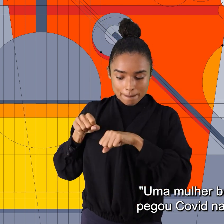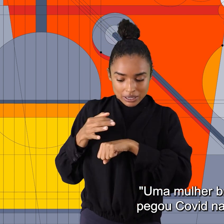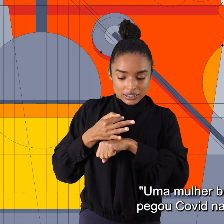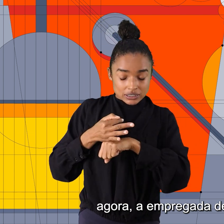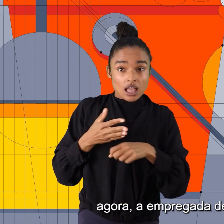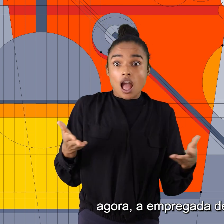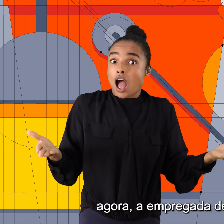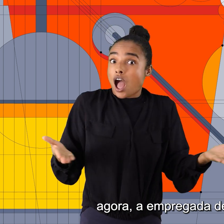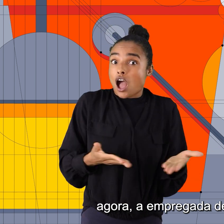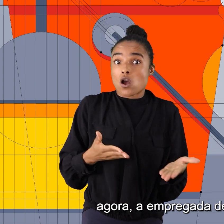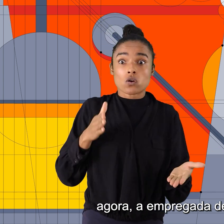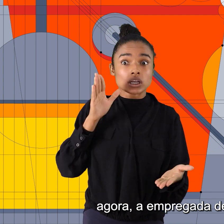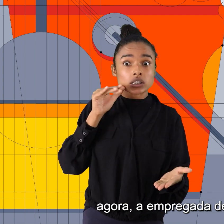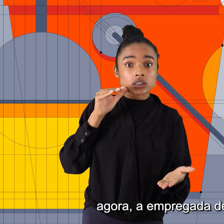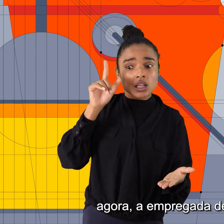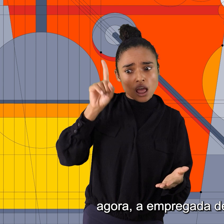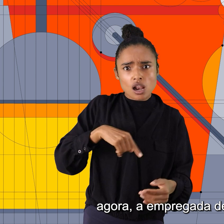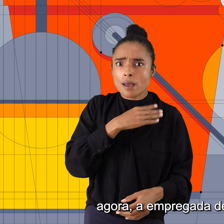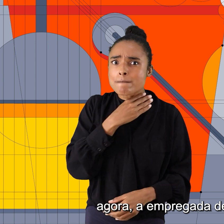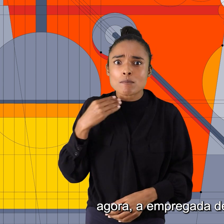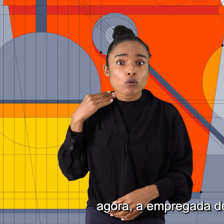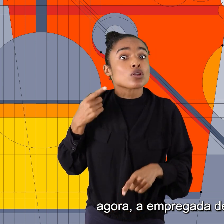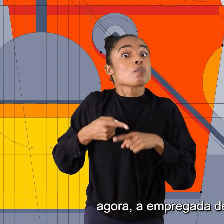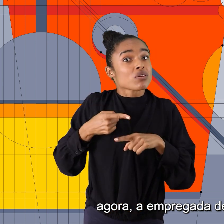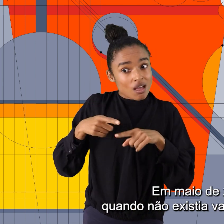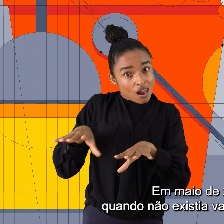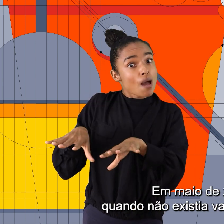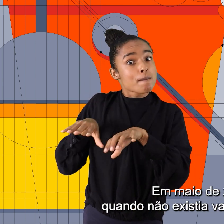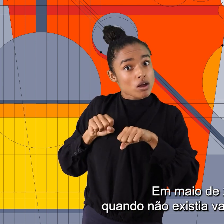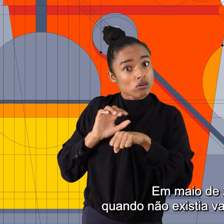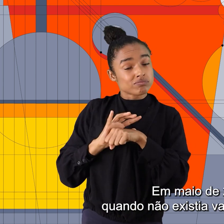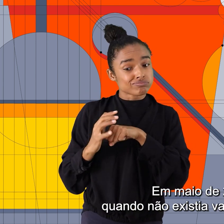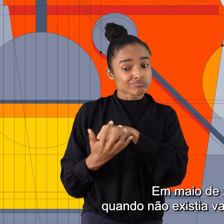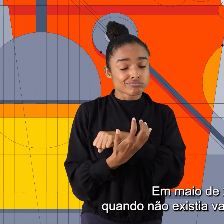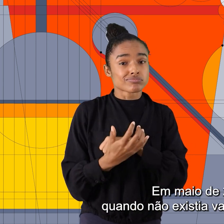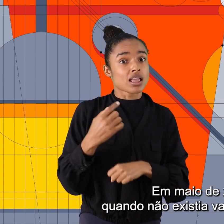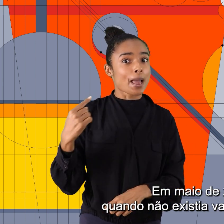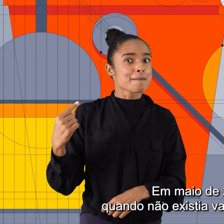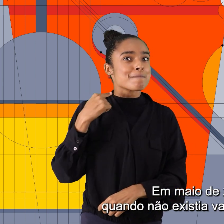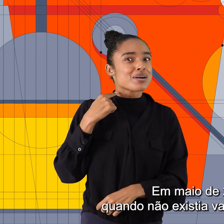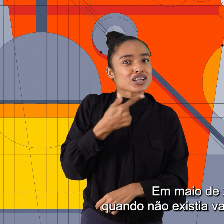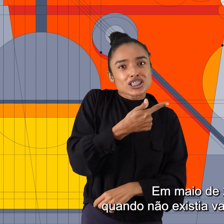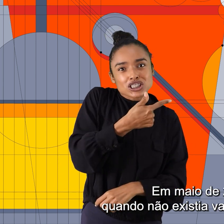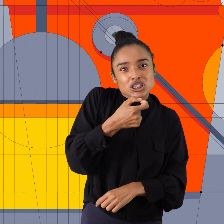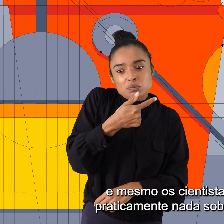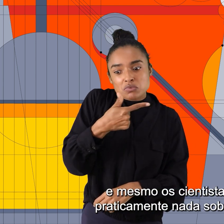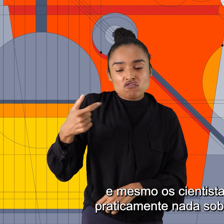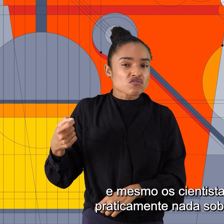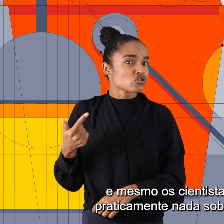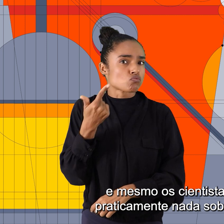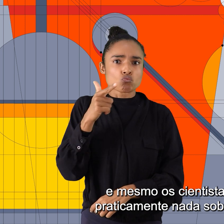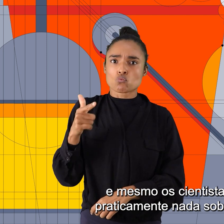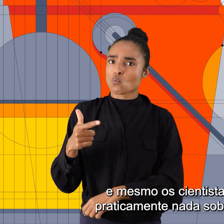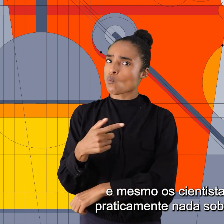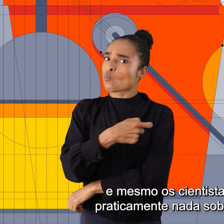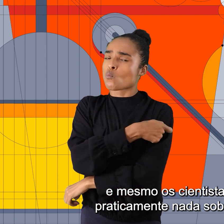nas férias. Agora a empregada dela está morta. Em maio de 2020, quando não existia vacina nenhuma e mesmo